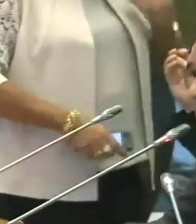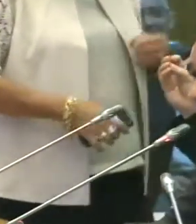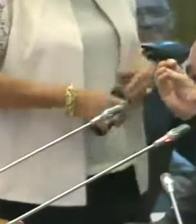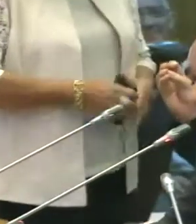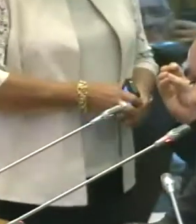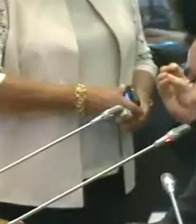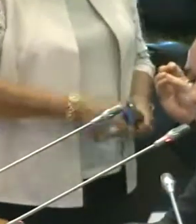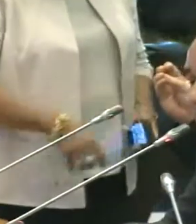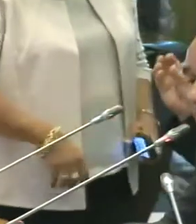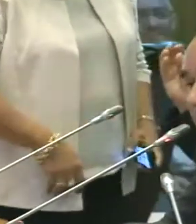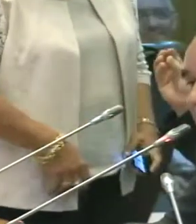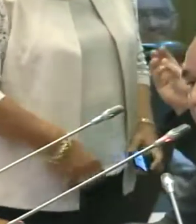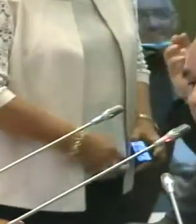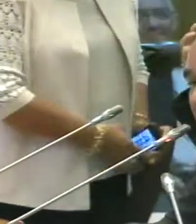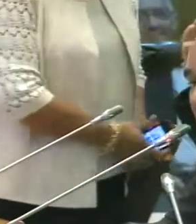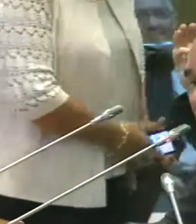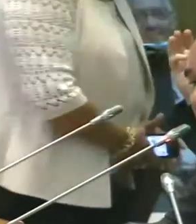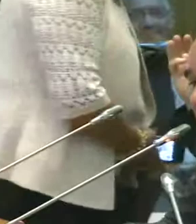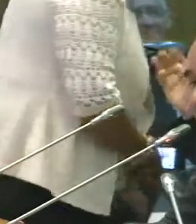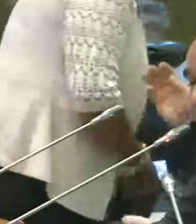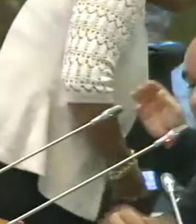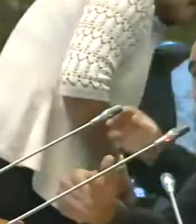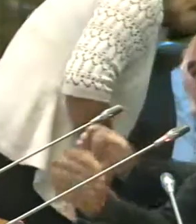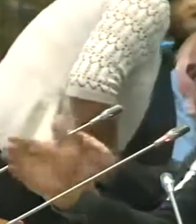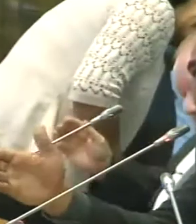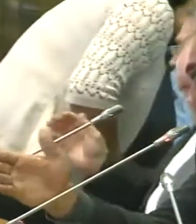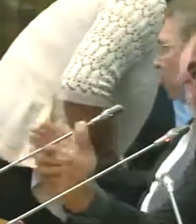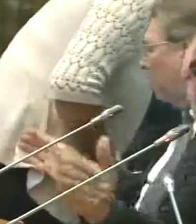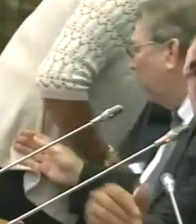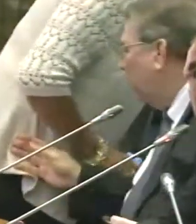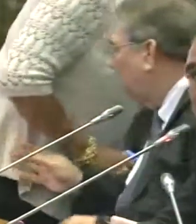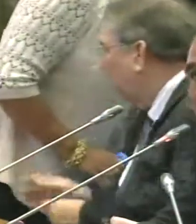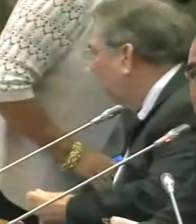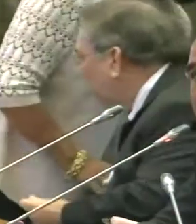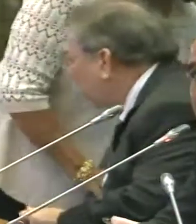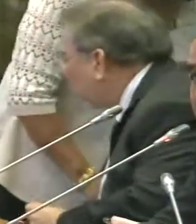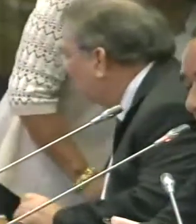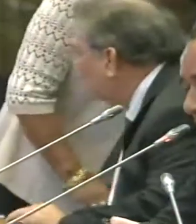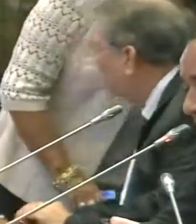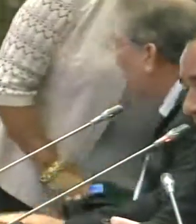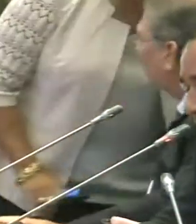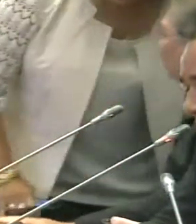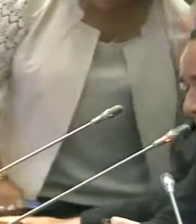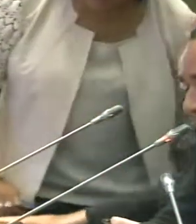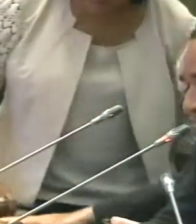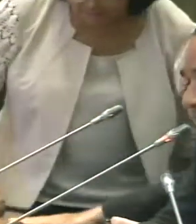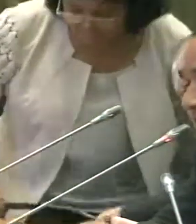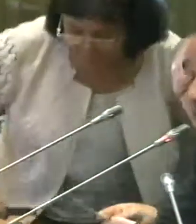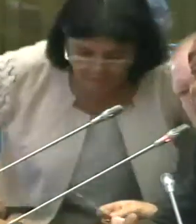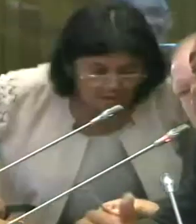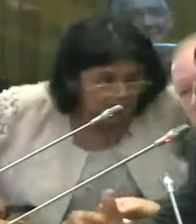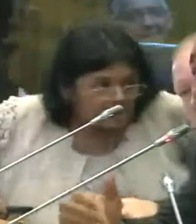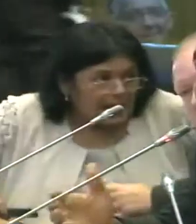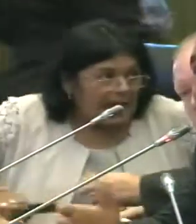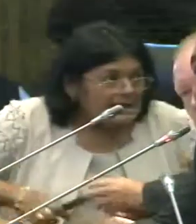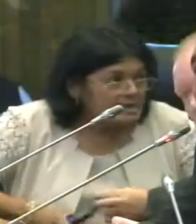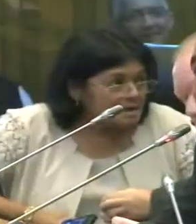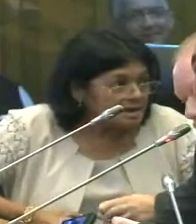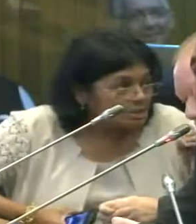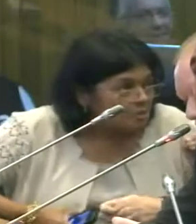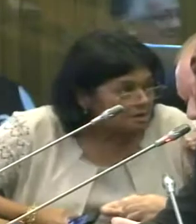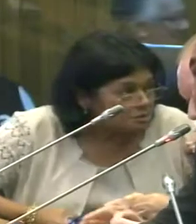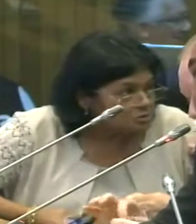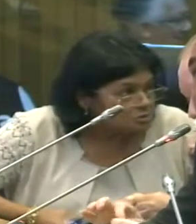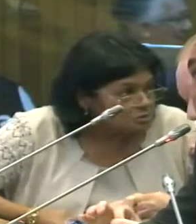assíduos da Avenida Litorânea, e sempre acompanhamos ali o trabalho do pirata, ficamos realmente indignados também com